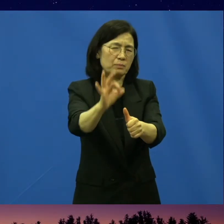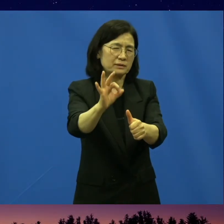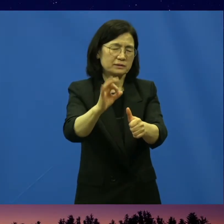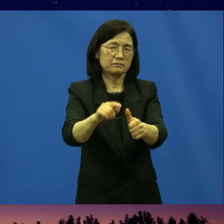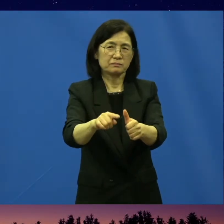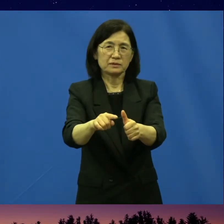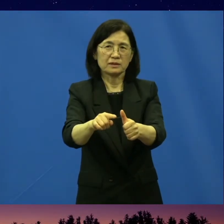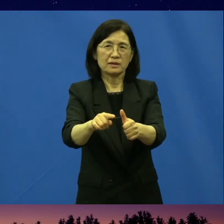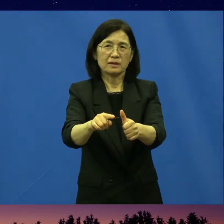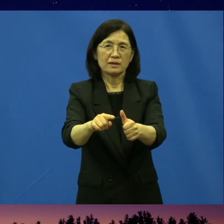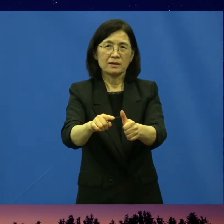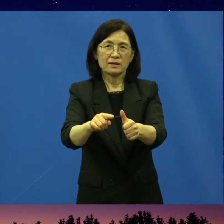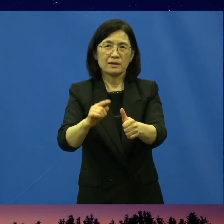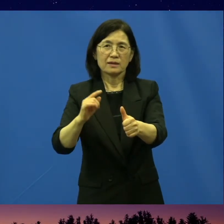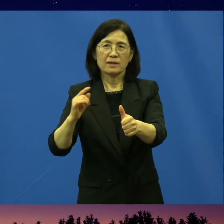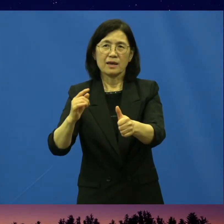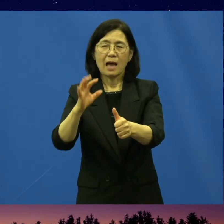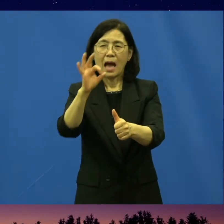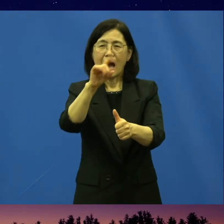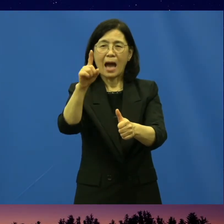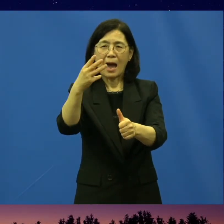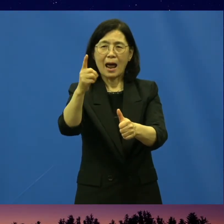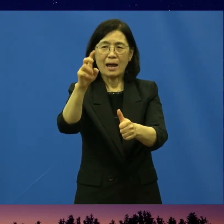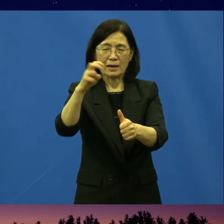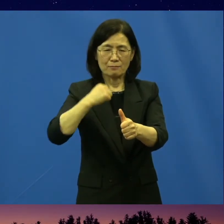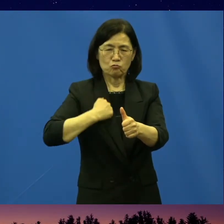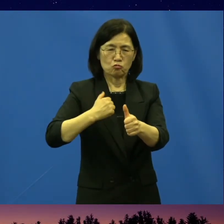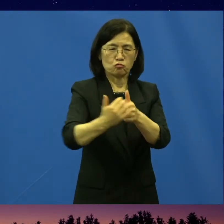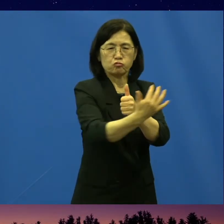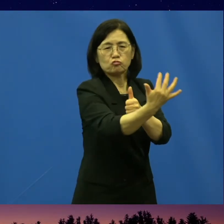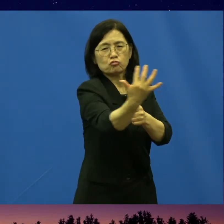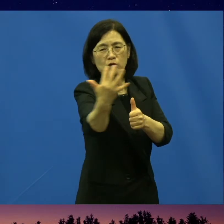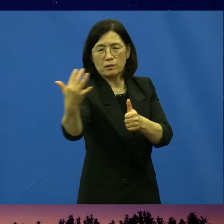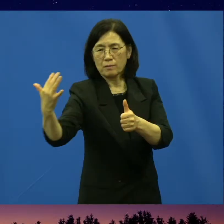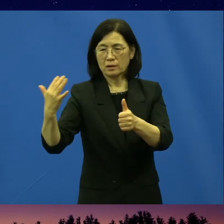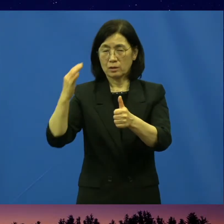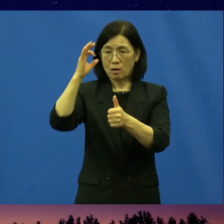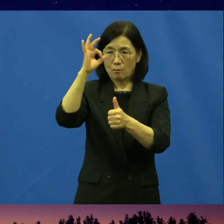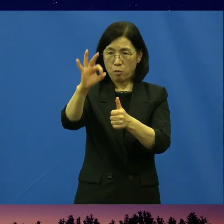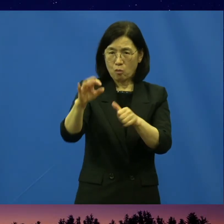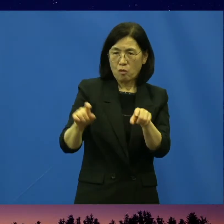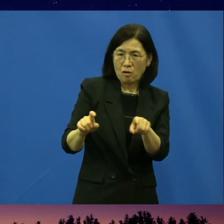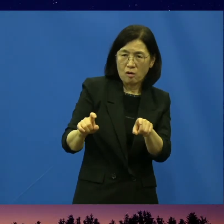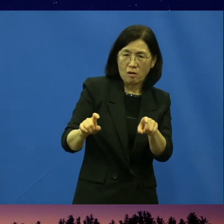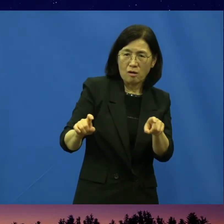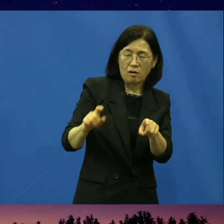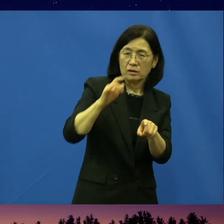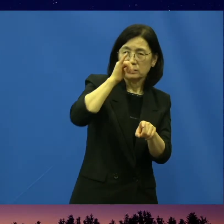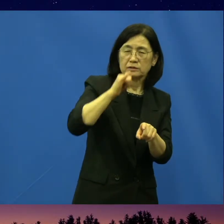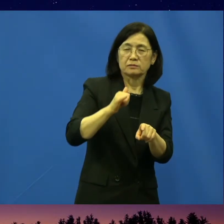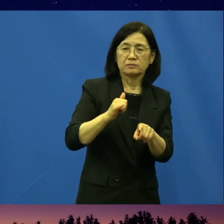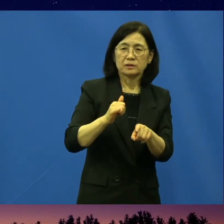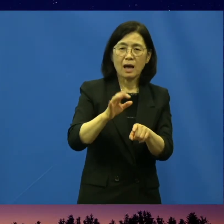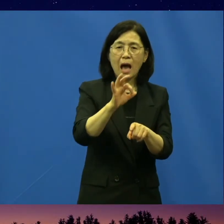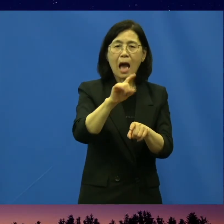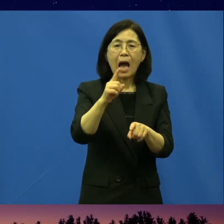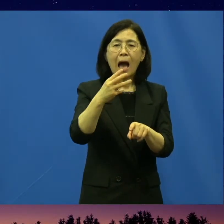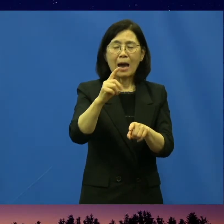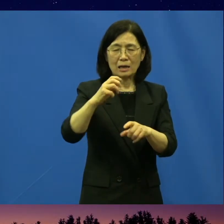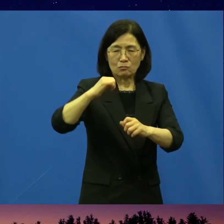이스라엘 에워싸고 있는 아람 군대만 본 거예요. 그러나 아람 군대를 둘러싸고 있는 하나님의 군대를 보지 못한 거예요.